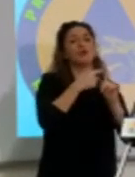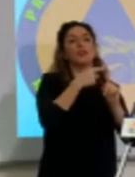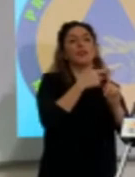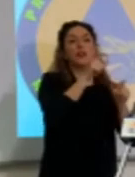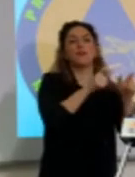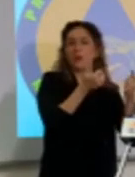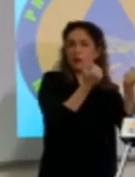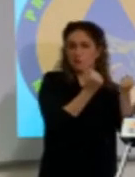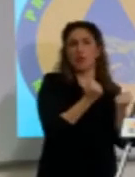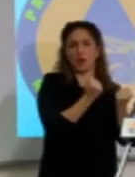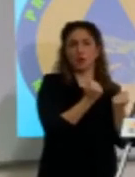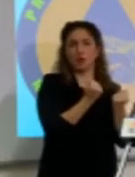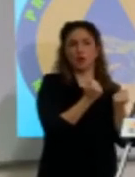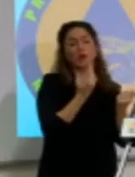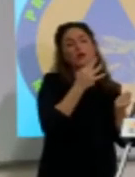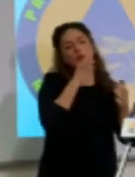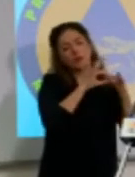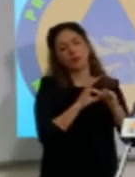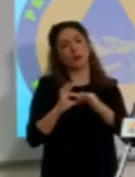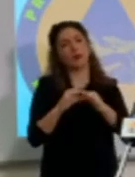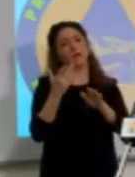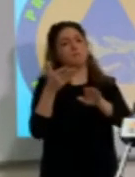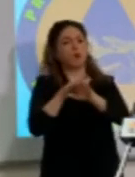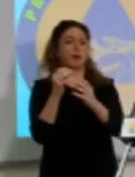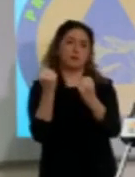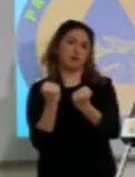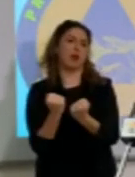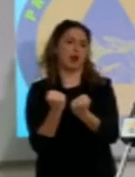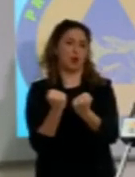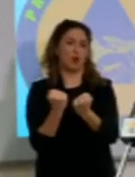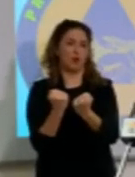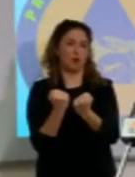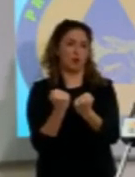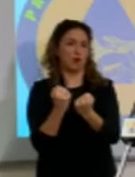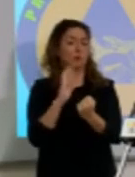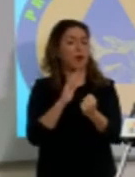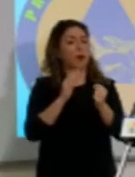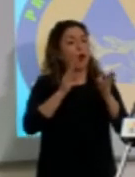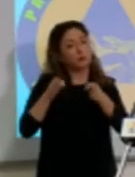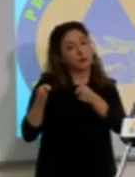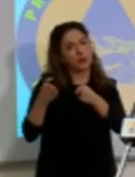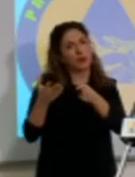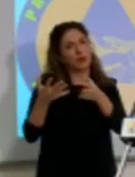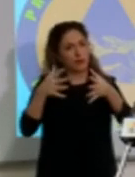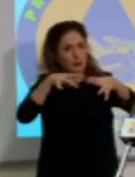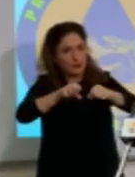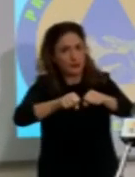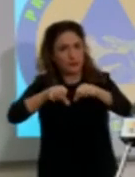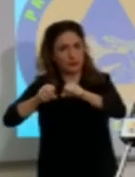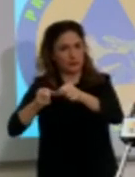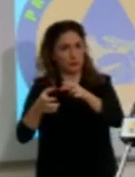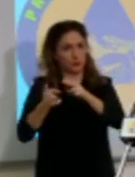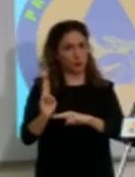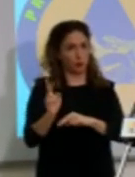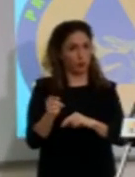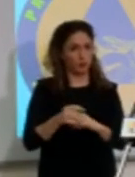noi personale sanitario è sufficiente saremo tirati come una corda di violino significherebbe polarizzare gli ospedali e il personale sulle terapie